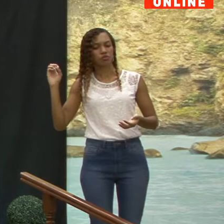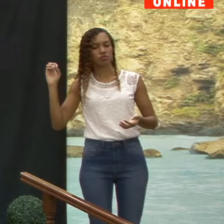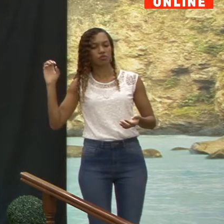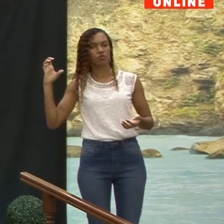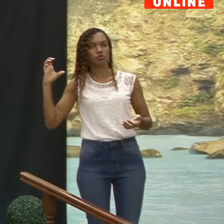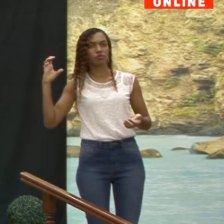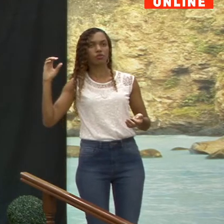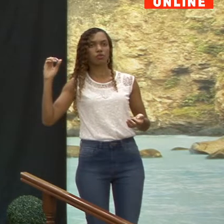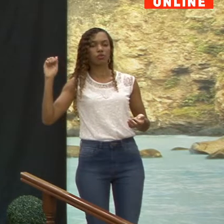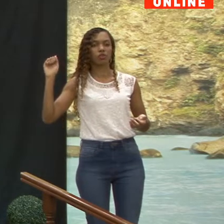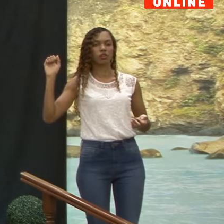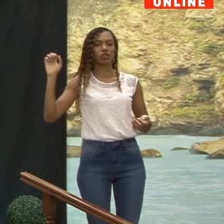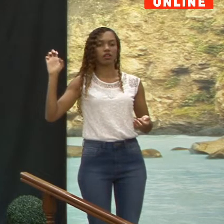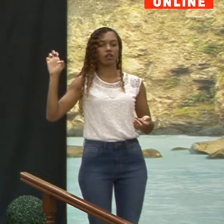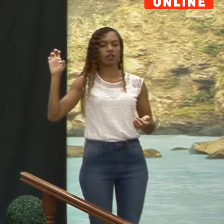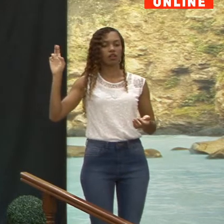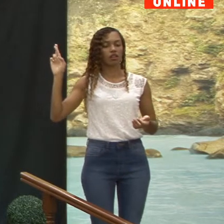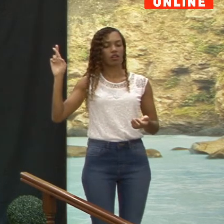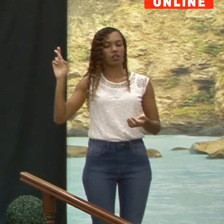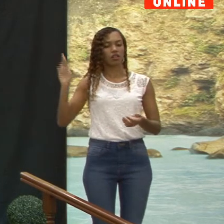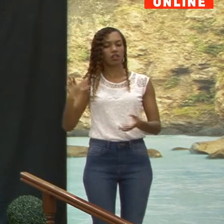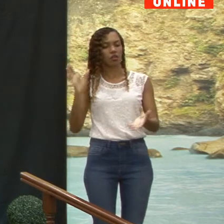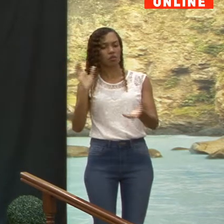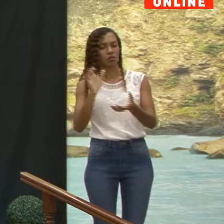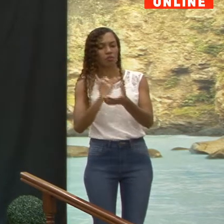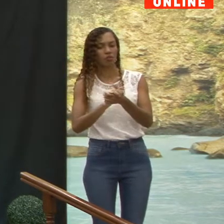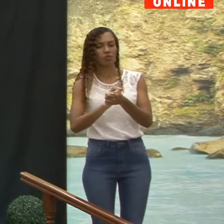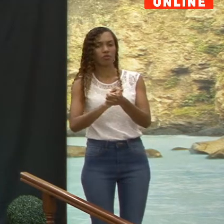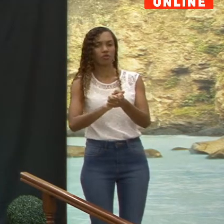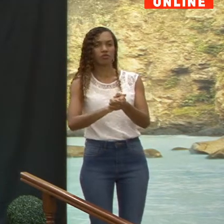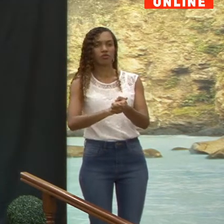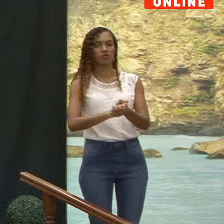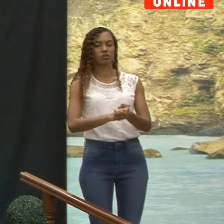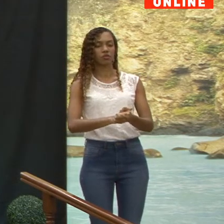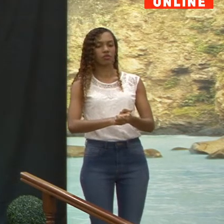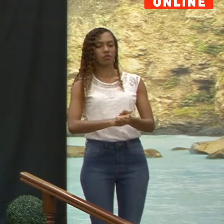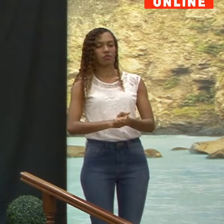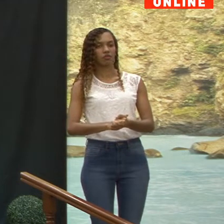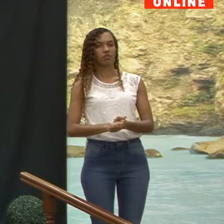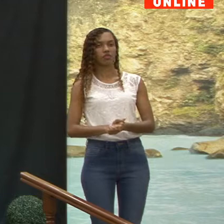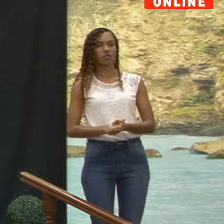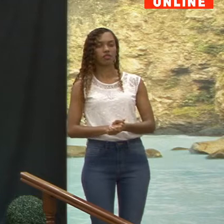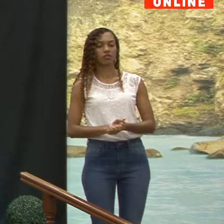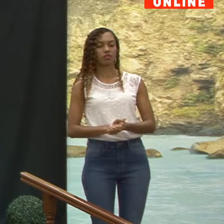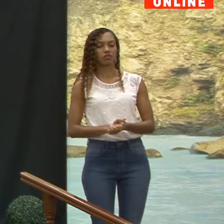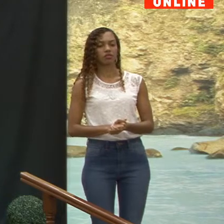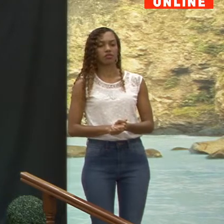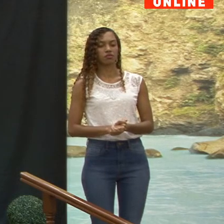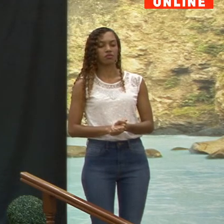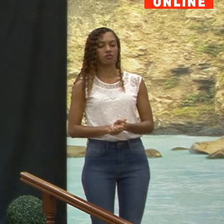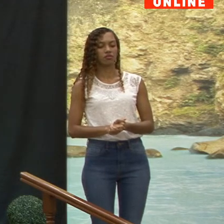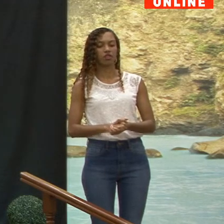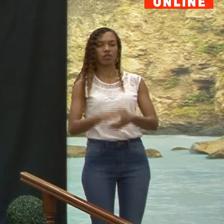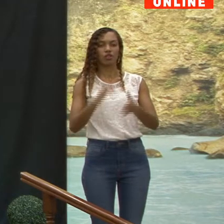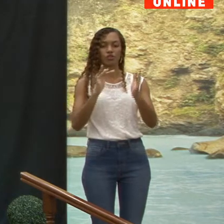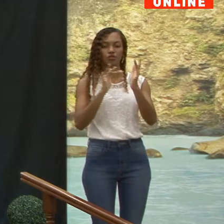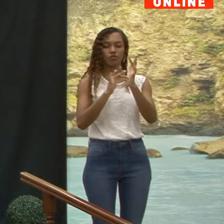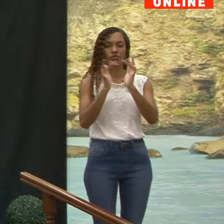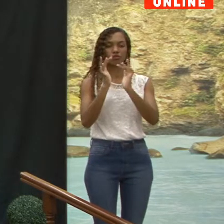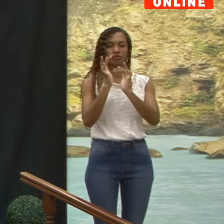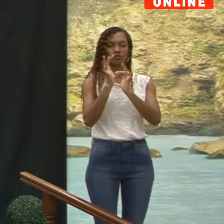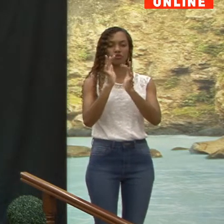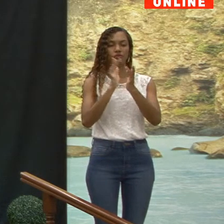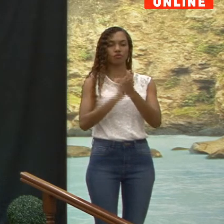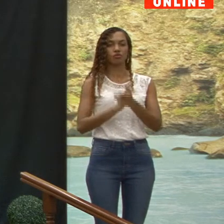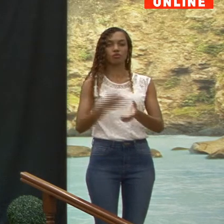noiva maravilhosa. A igreja que vai voltar no final dessa pandemia é a igreja